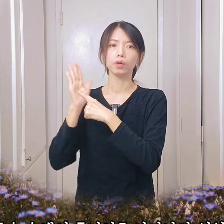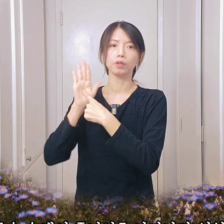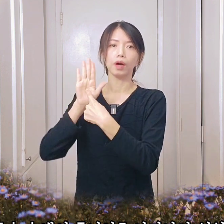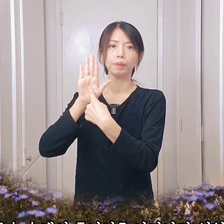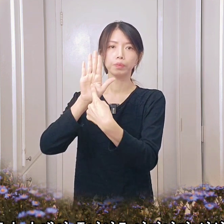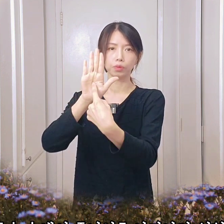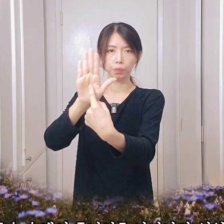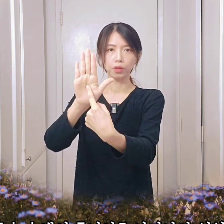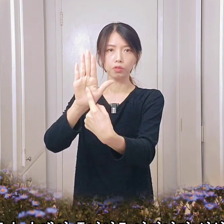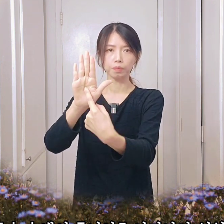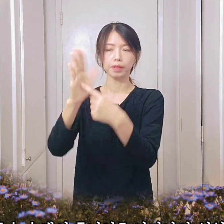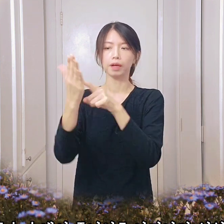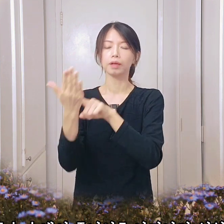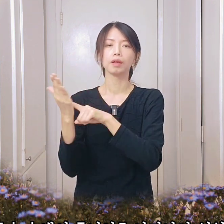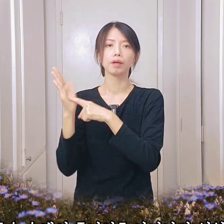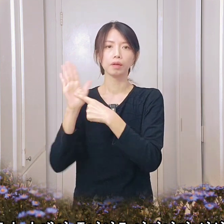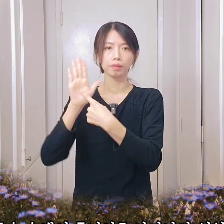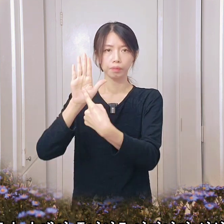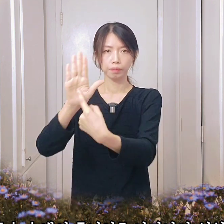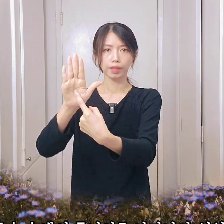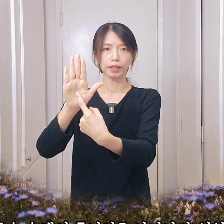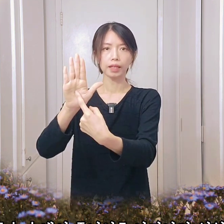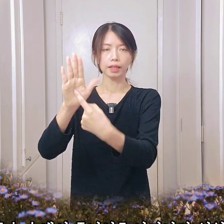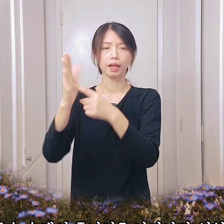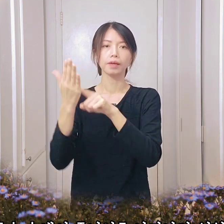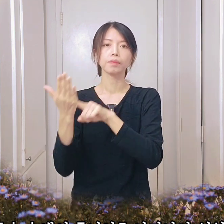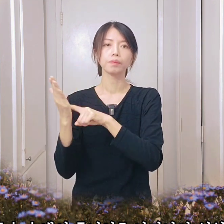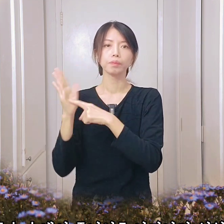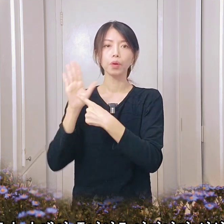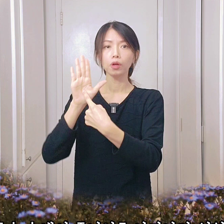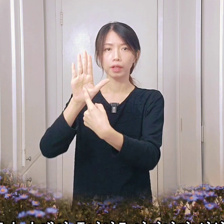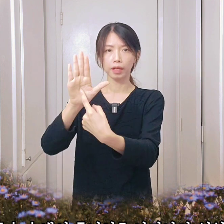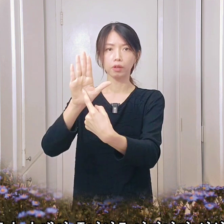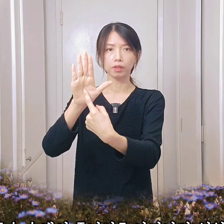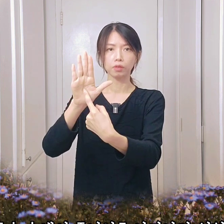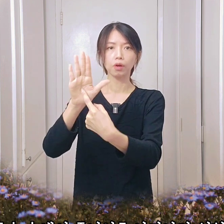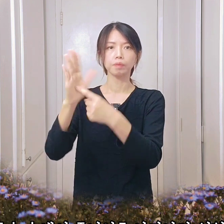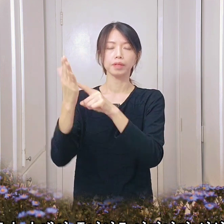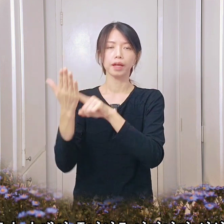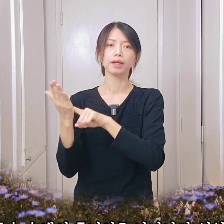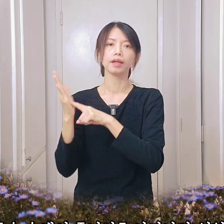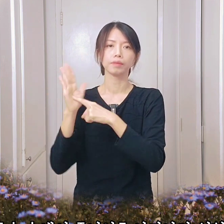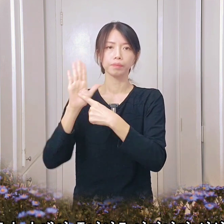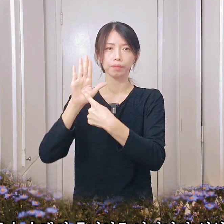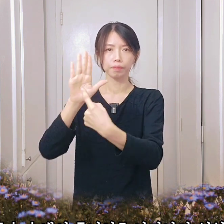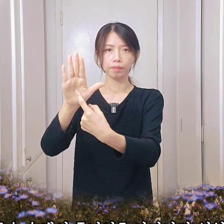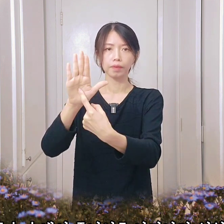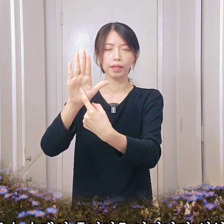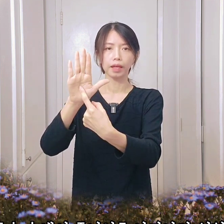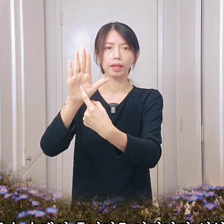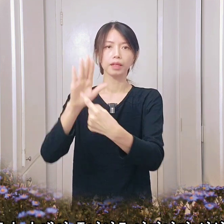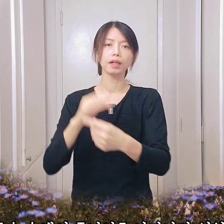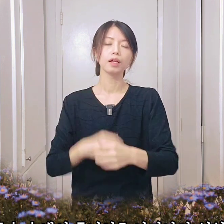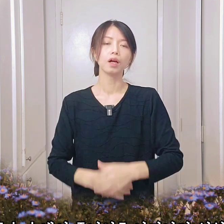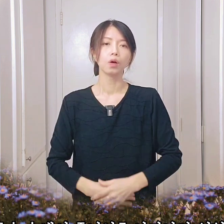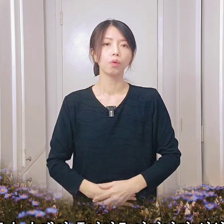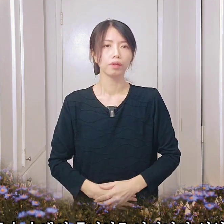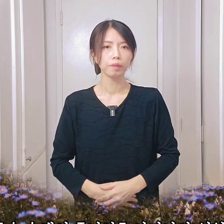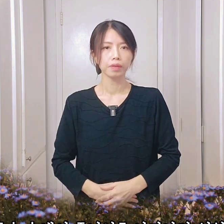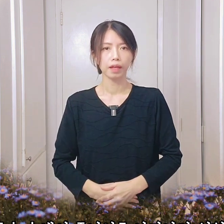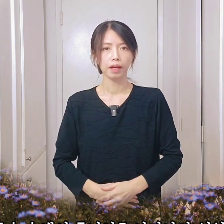다시 돌려서 앞으로 표현해 주시면 돼요. 나타내다, 표현하다 이런 뜻의 수어입니다.